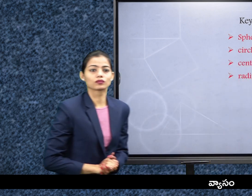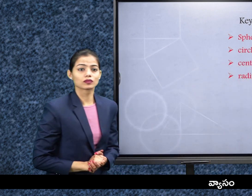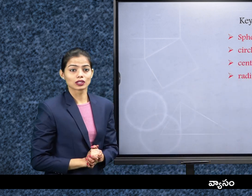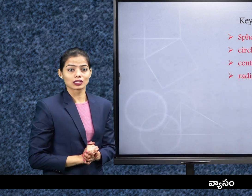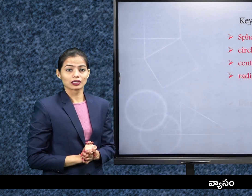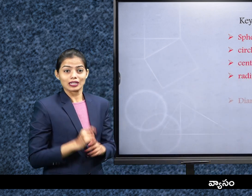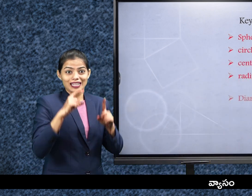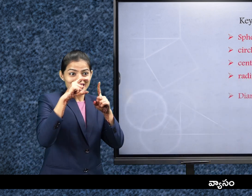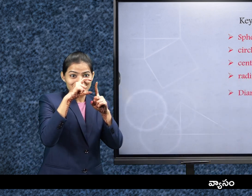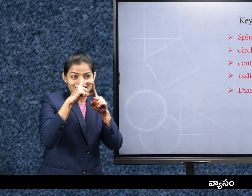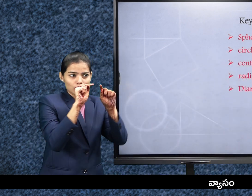వ్యాసం,